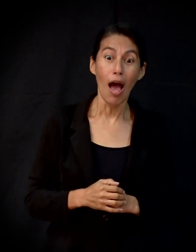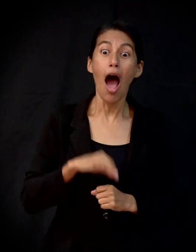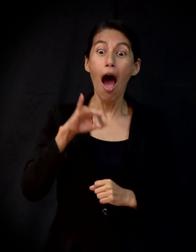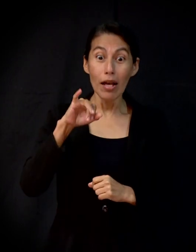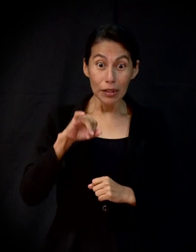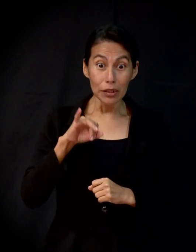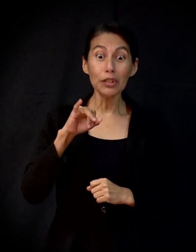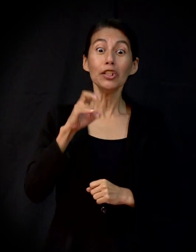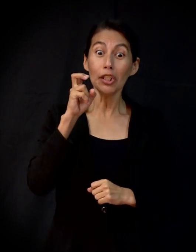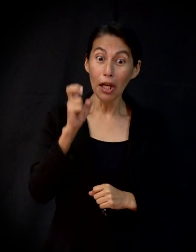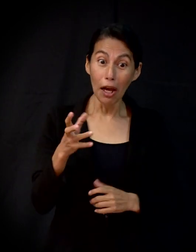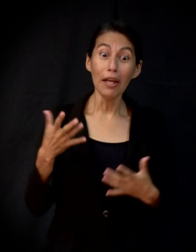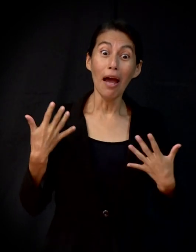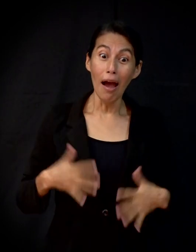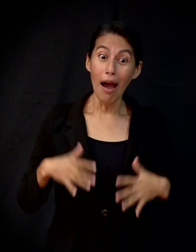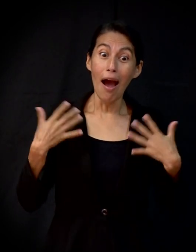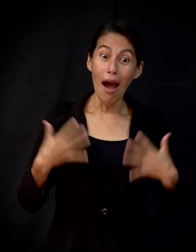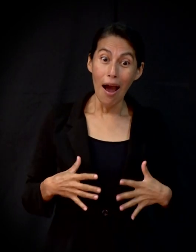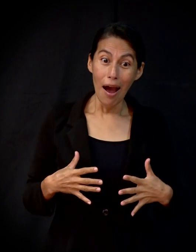dijo